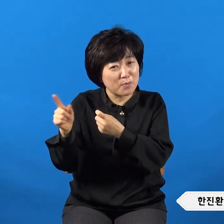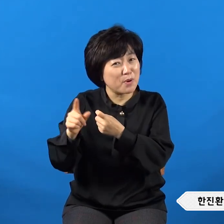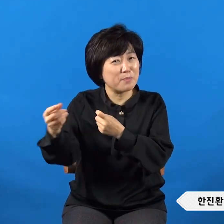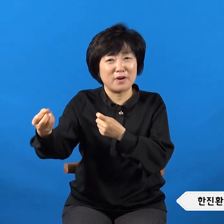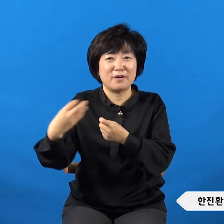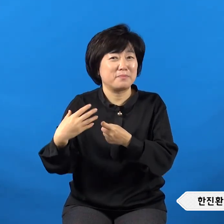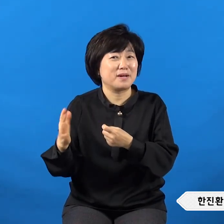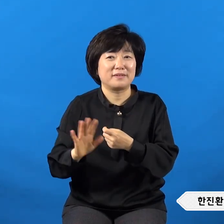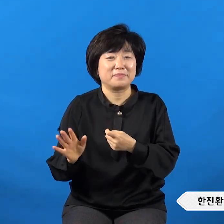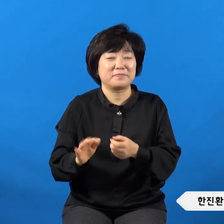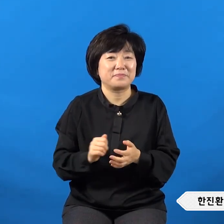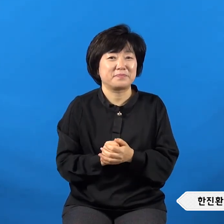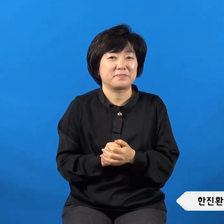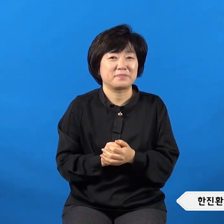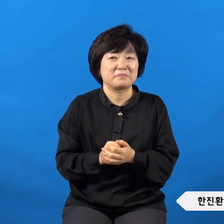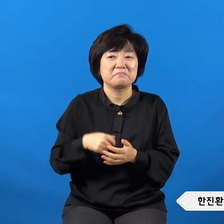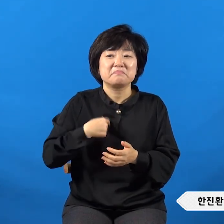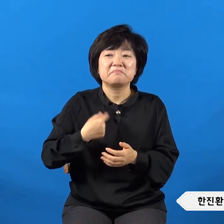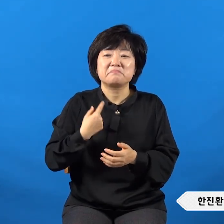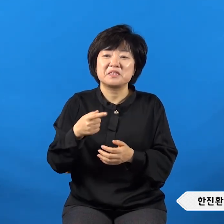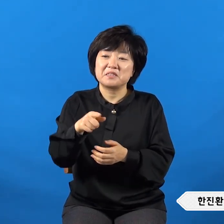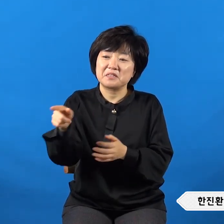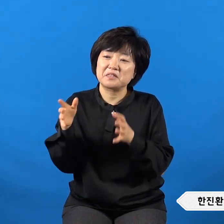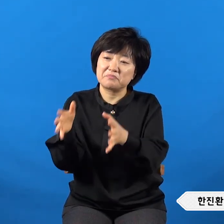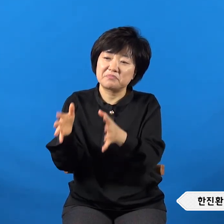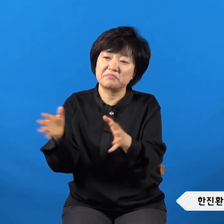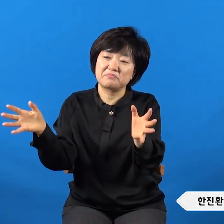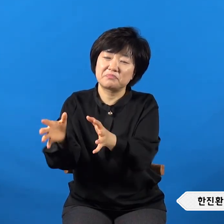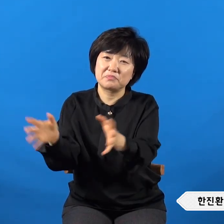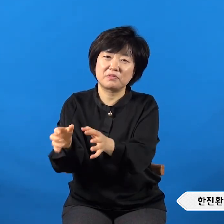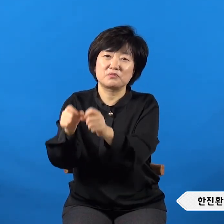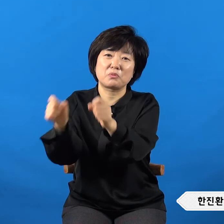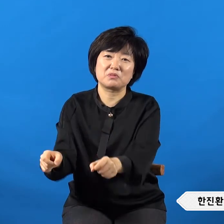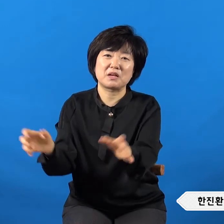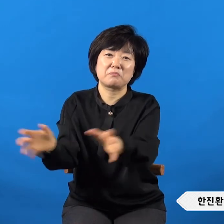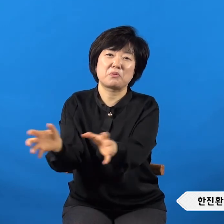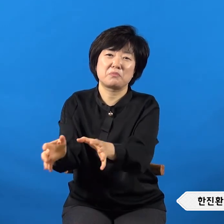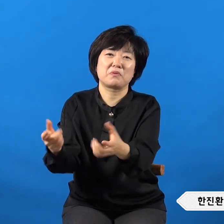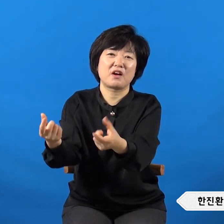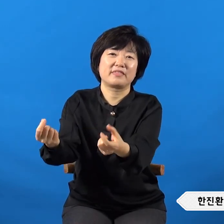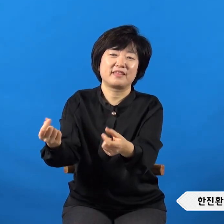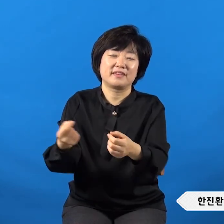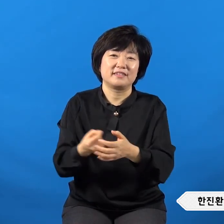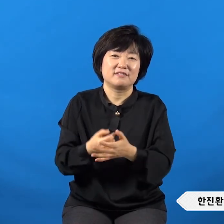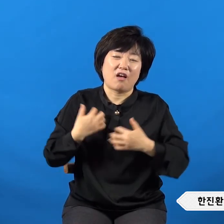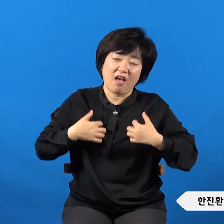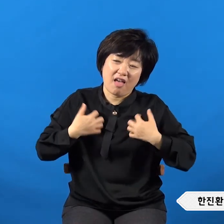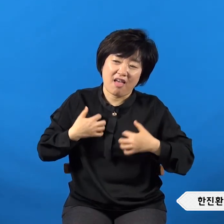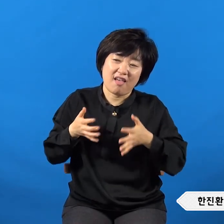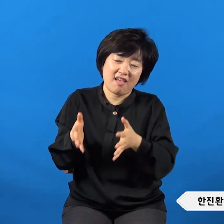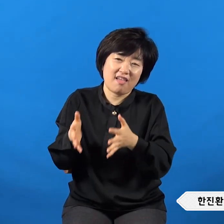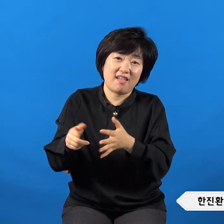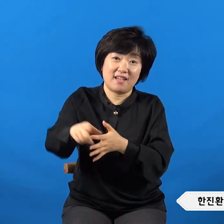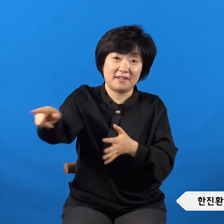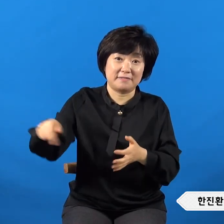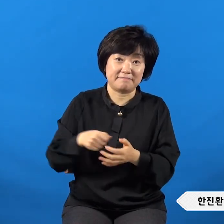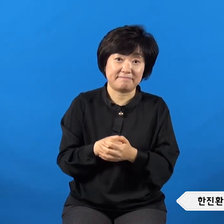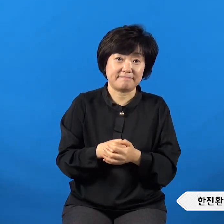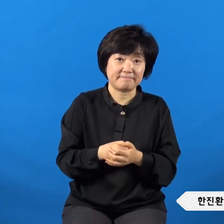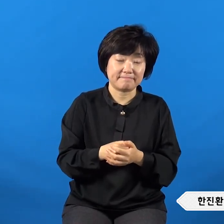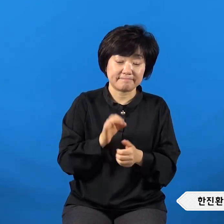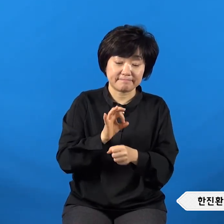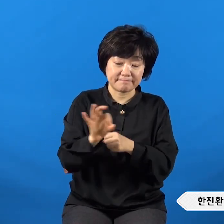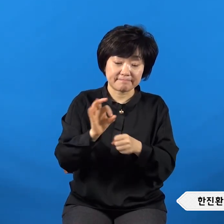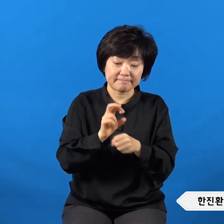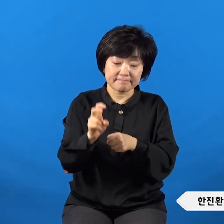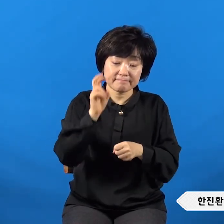동창회 한다고 했지요. 그게 참 허무하고 두렵기까지 한 일이라고 했습니다. 아무도 나를 10년